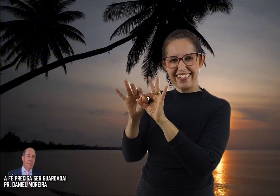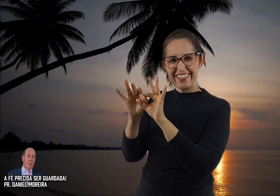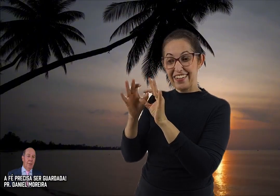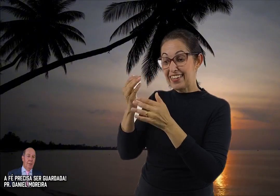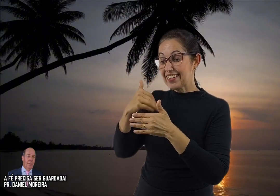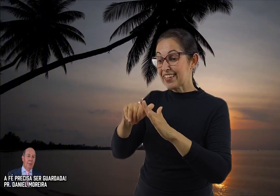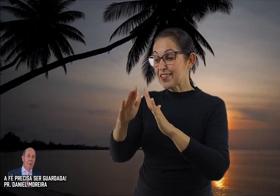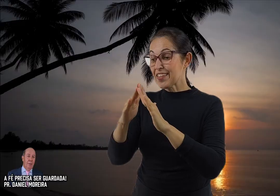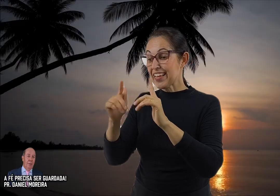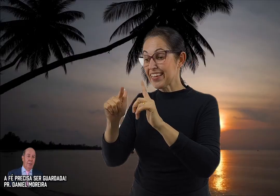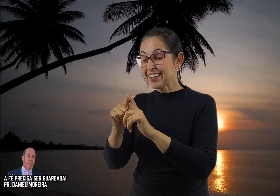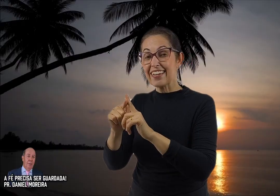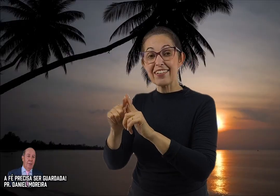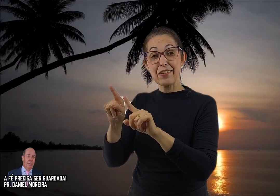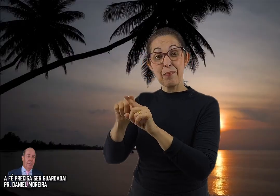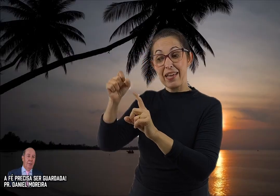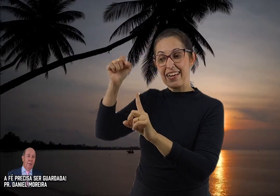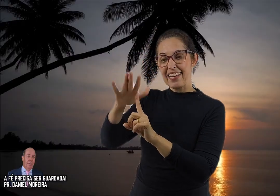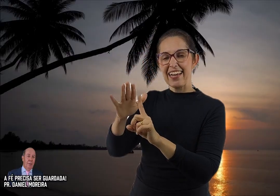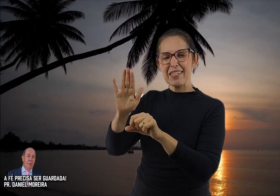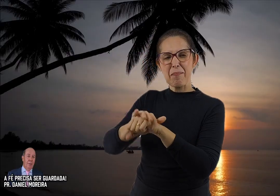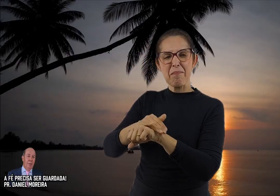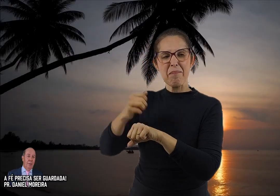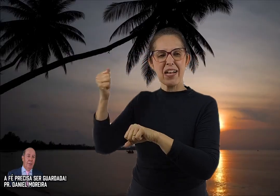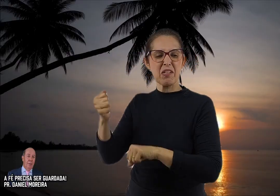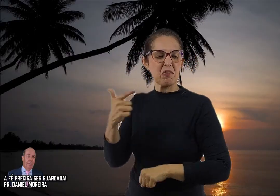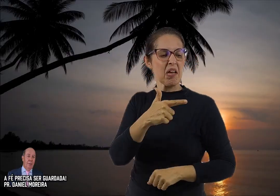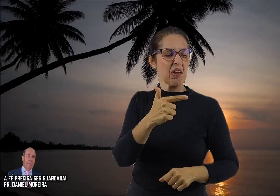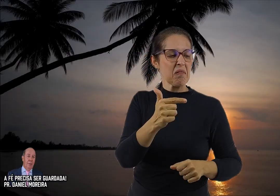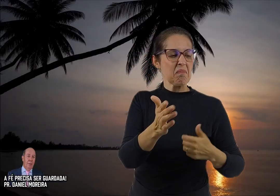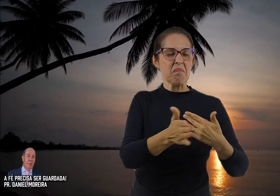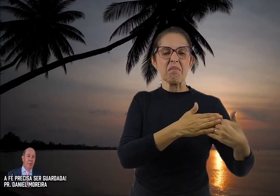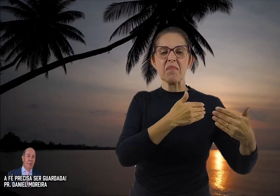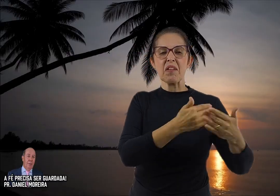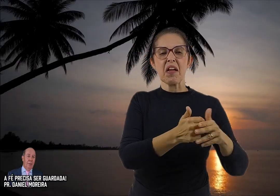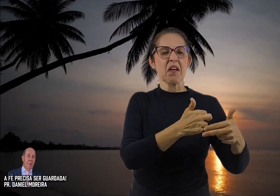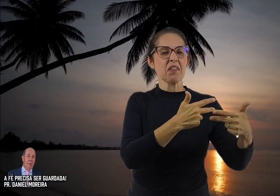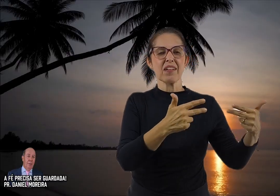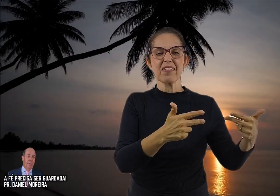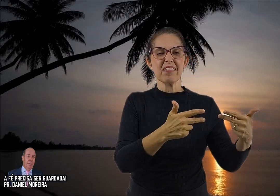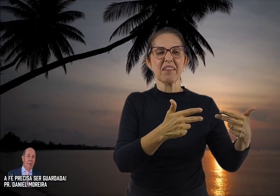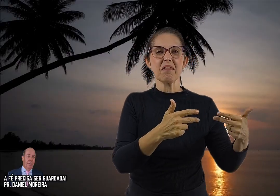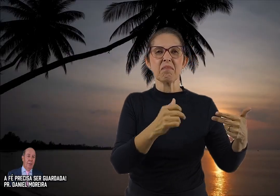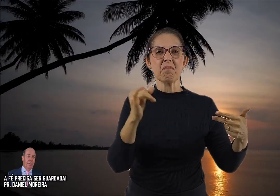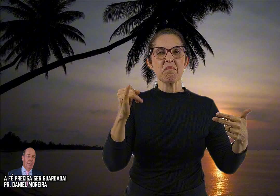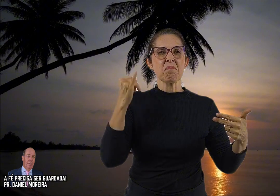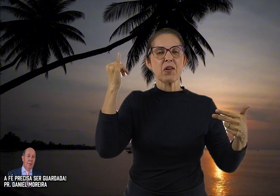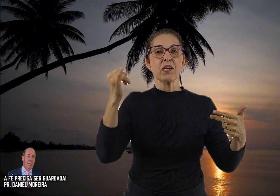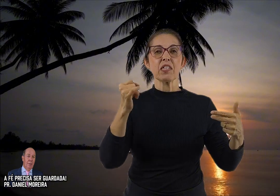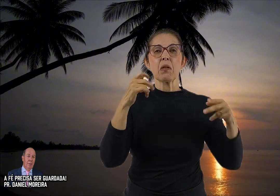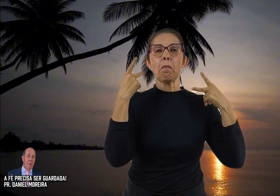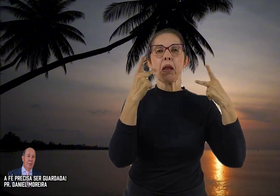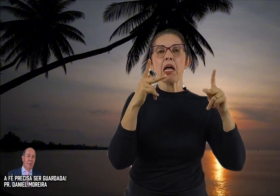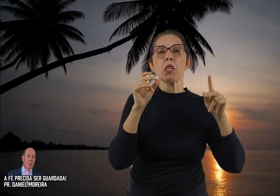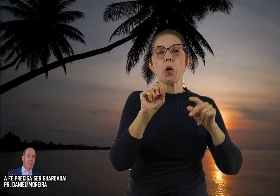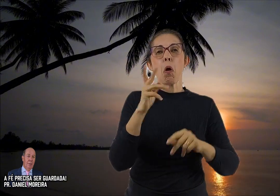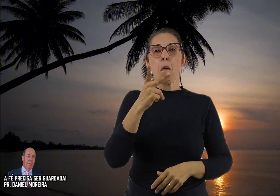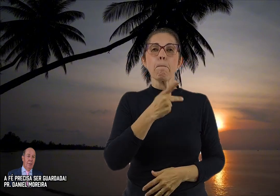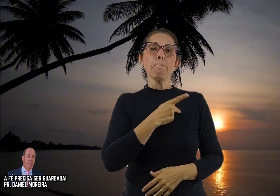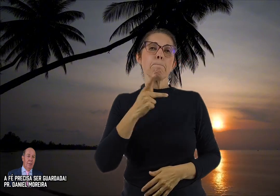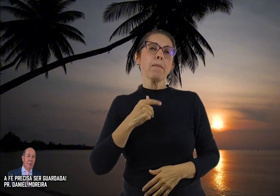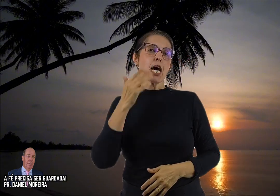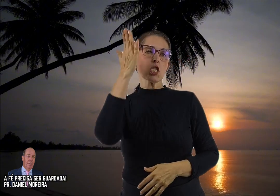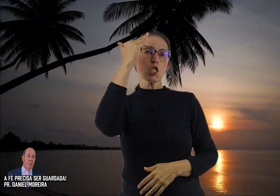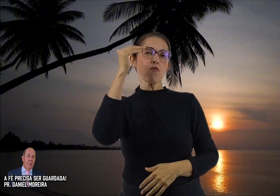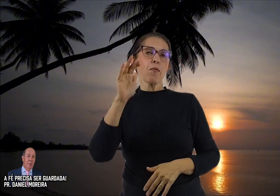da igreja do que qualquer outra coisa. É mais importante do que pregação, é mais importante do que pastor importante, é mais